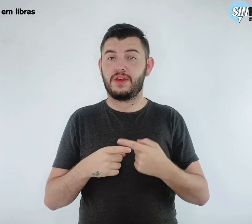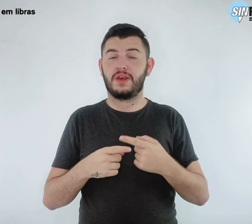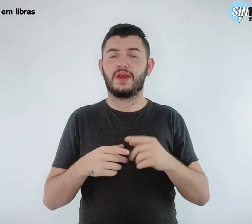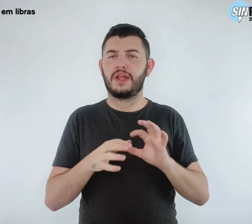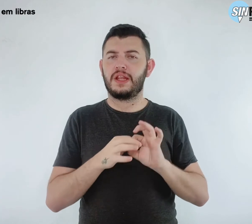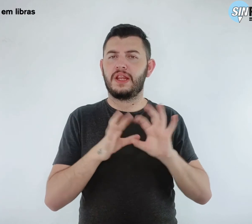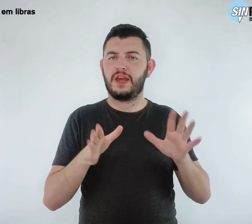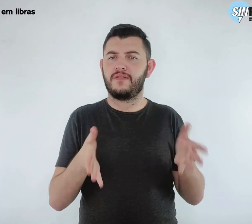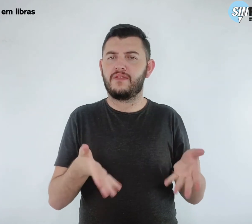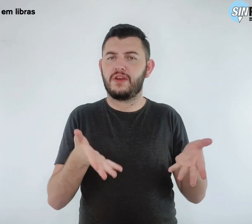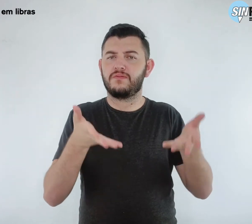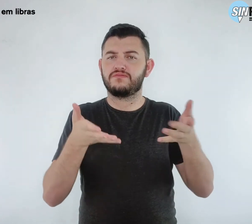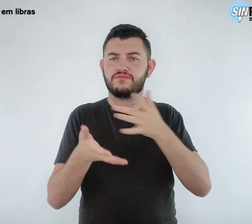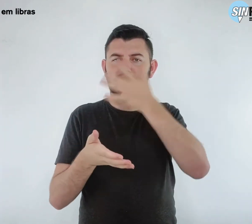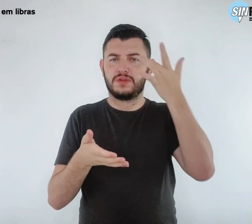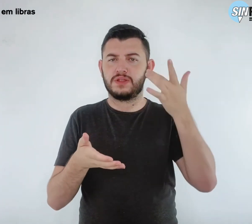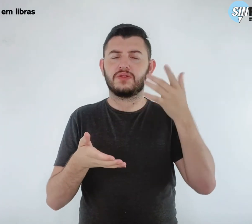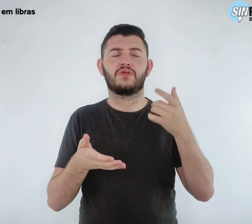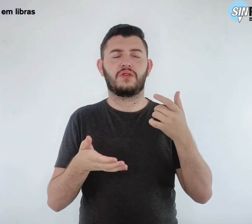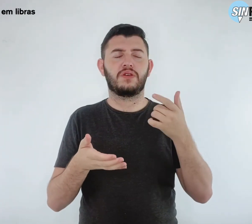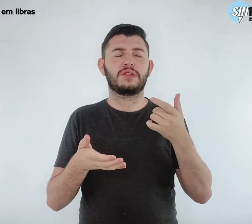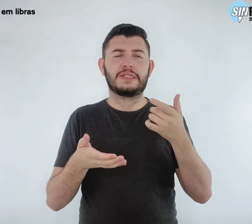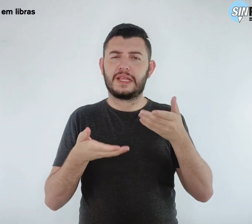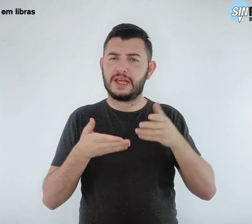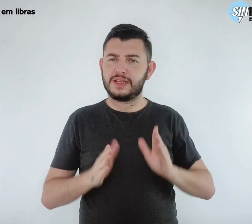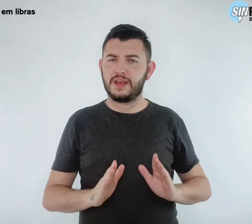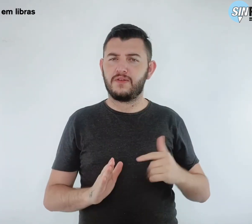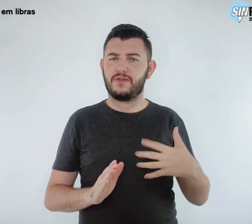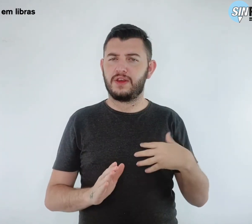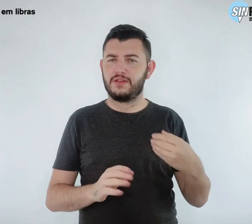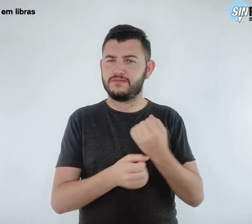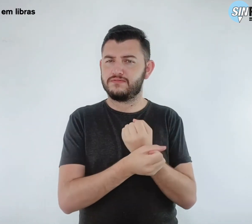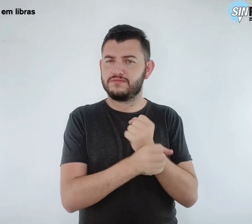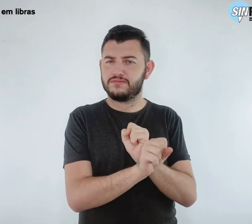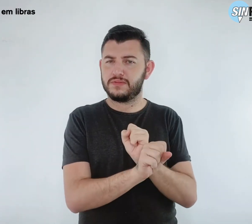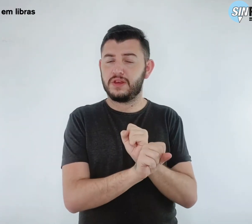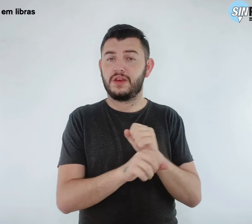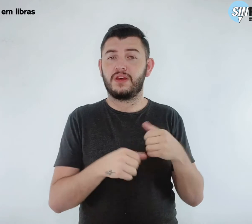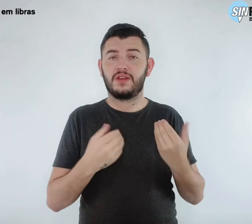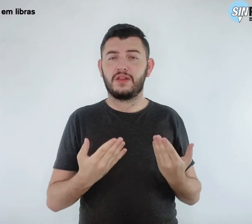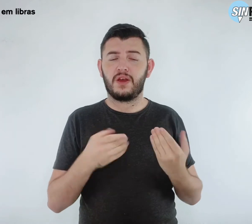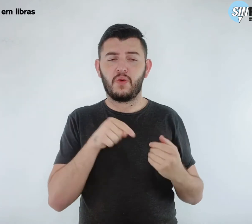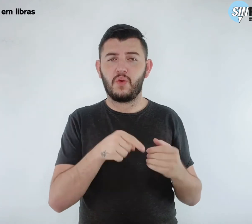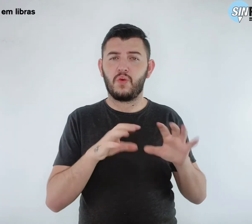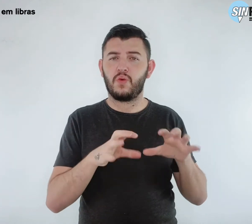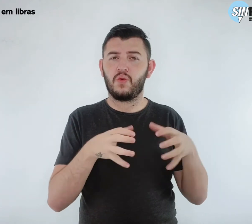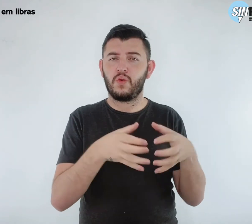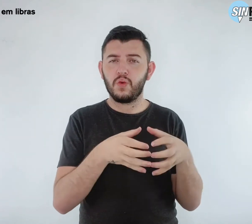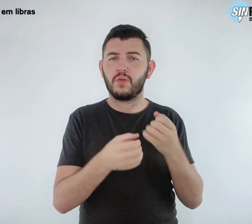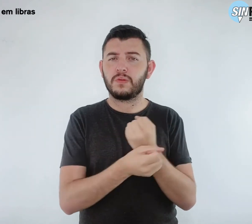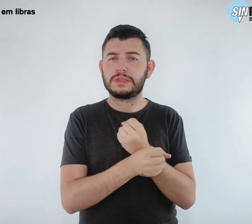se libertarem os nascidos de mães escravizadas, não haveria a natural renovação